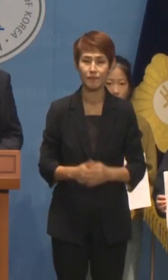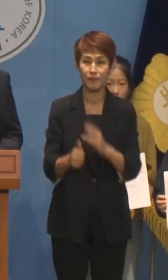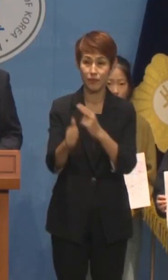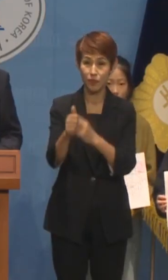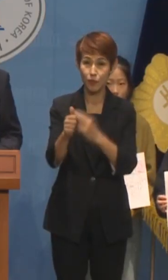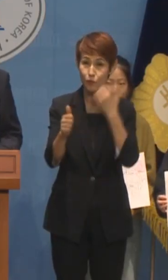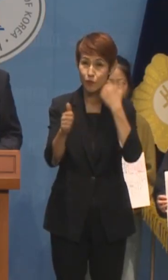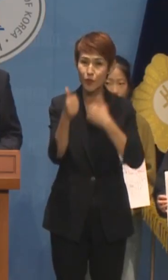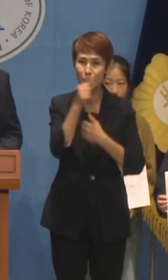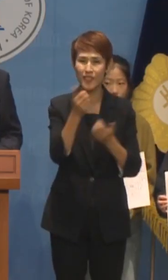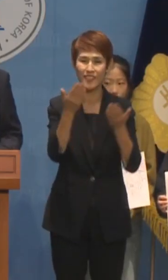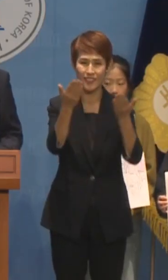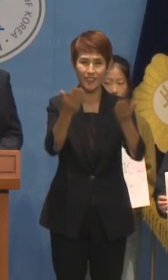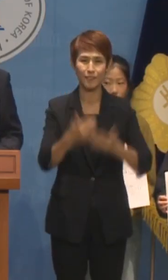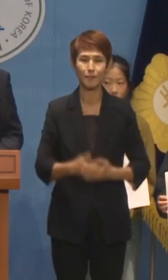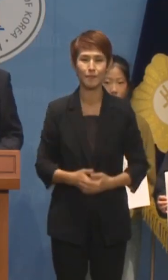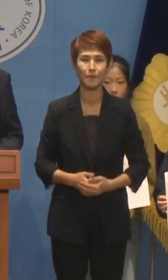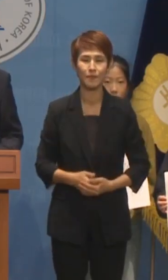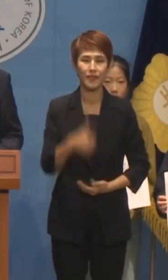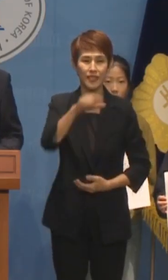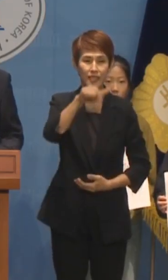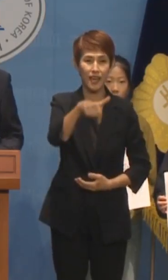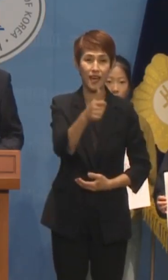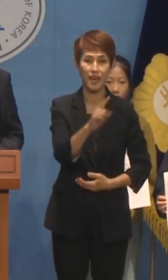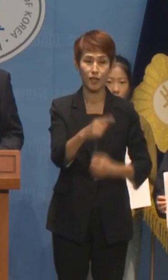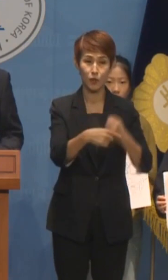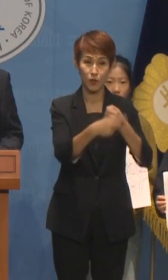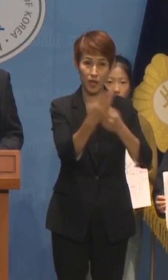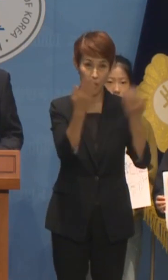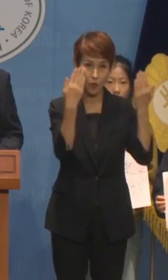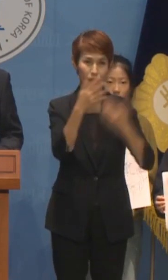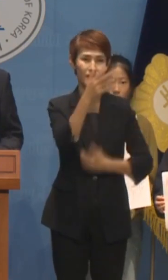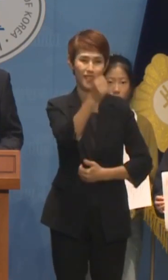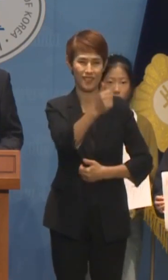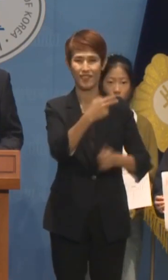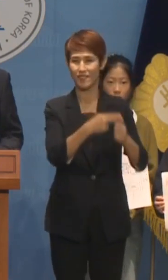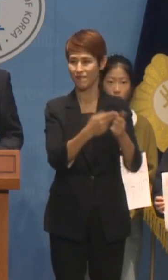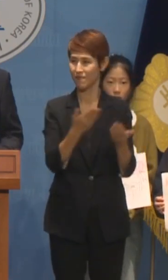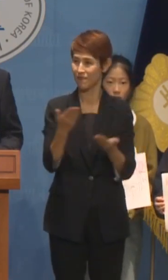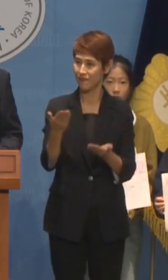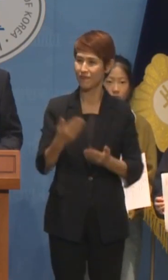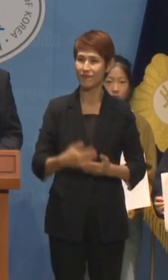소개 올리도록 하겠습니다. 각하초등학교 박종영 교장 선생님,